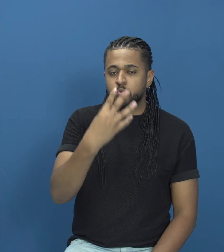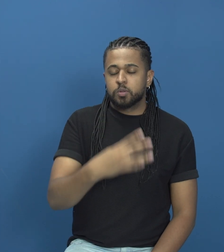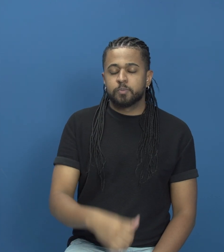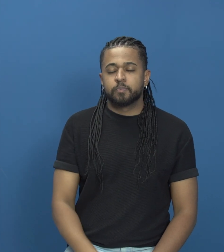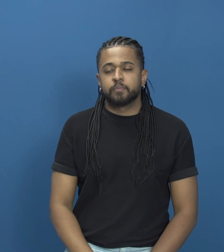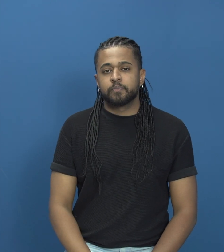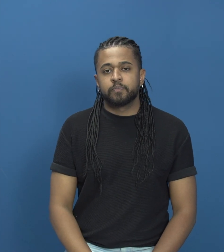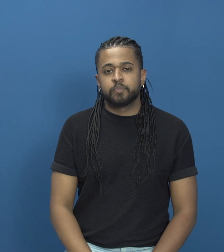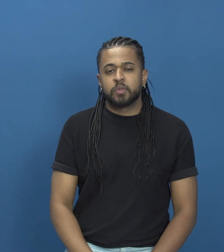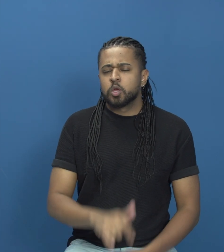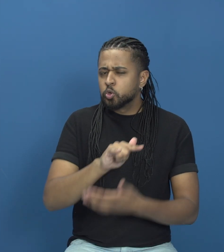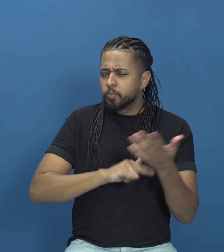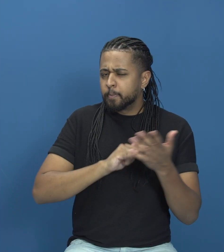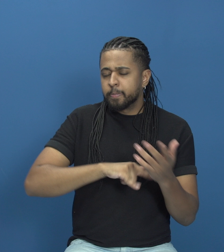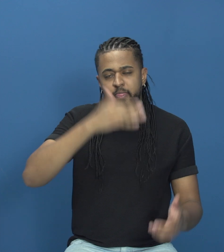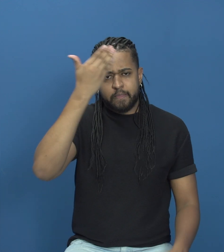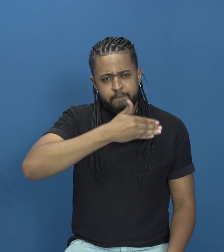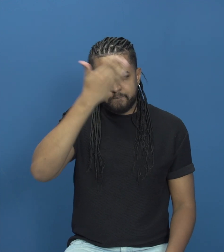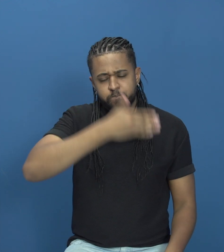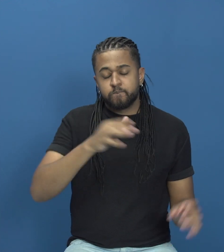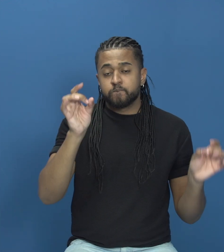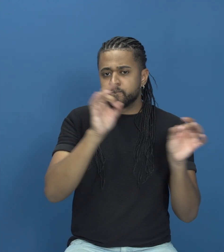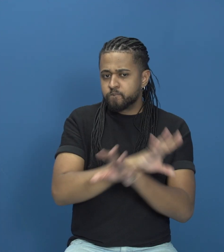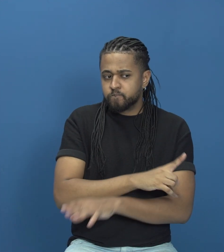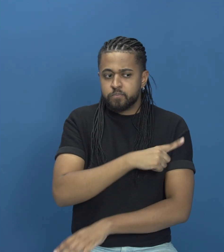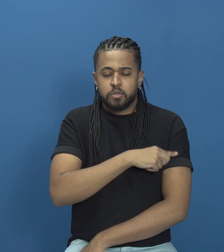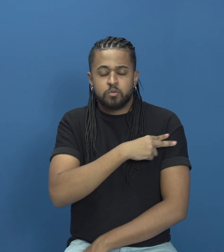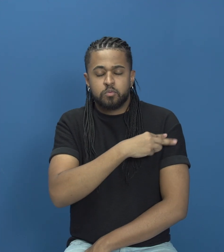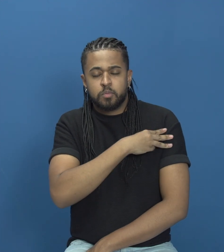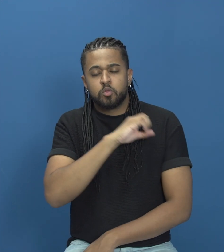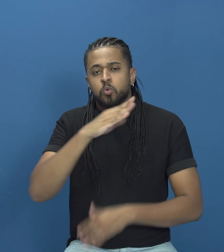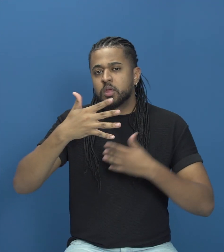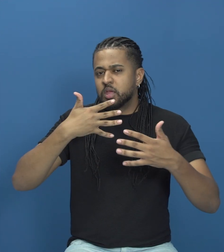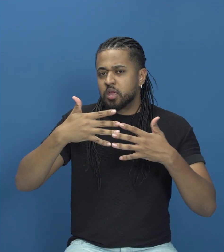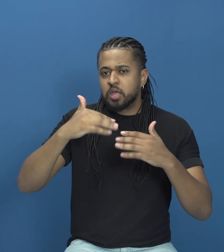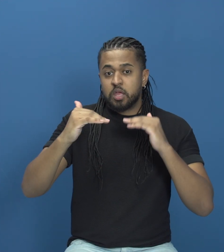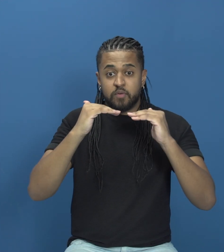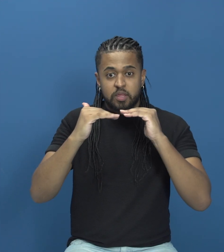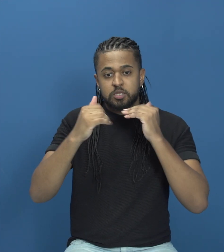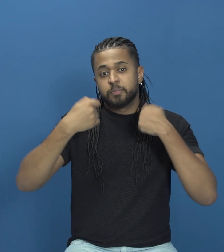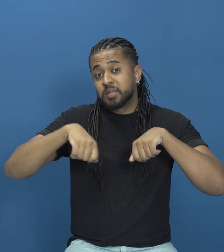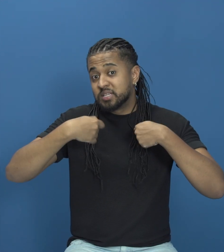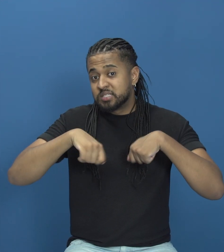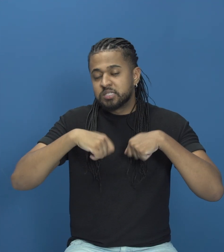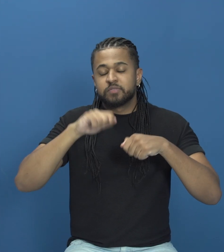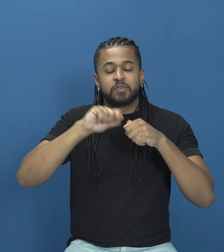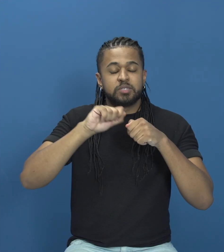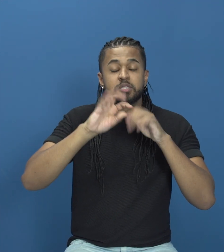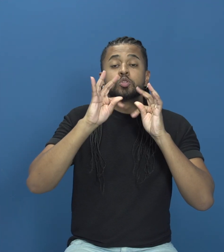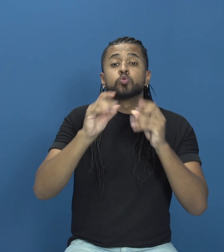9.4. Os documentos comprobatórios de conclusão do ensino médio ou equivalente deverão satisfazer